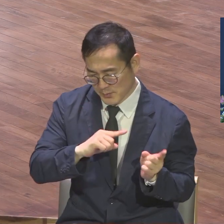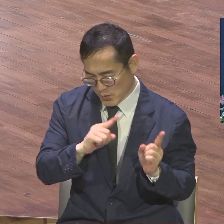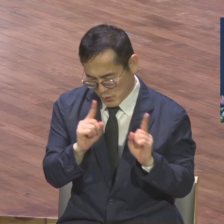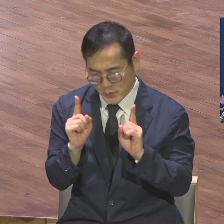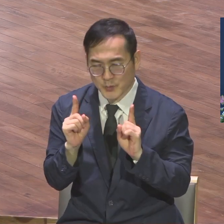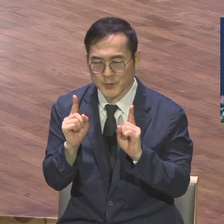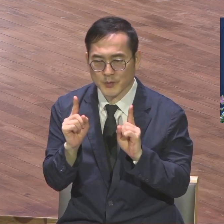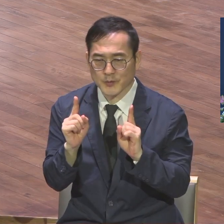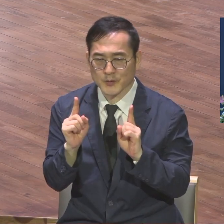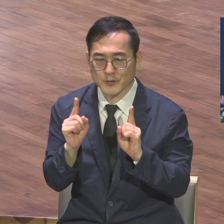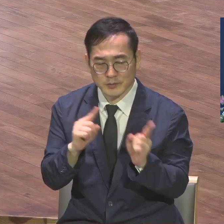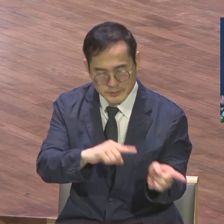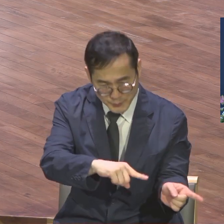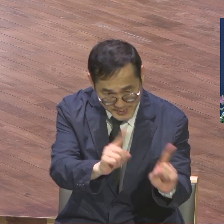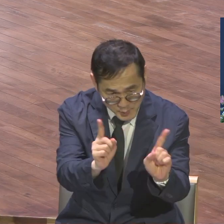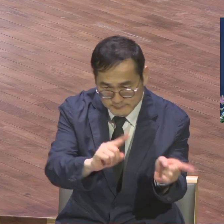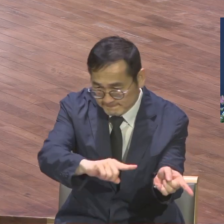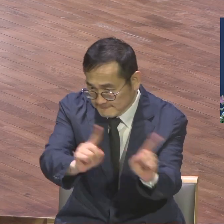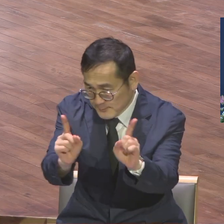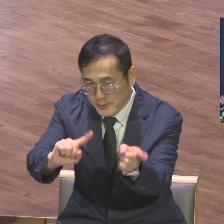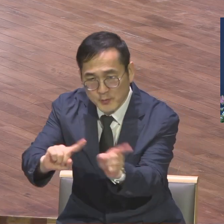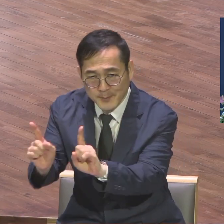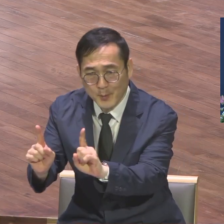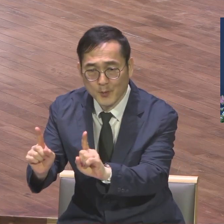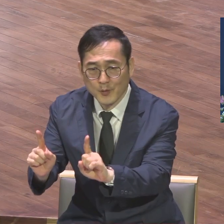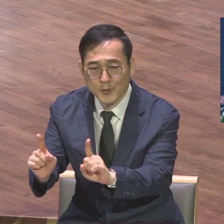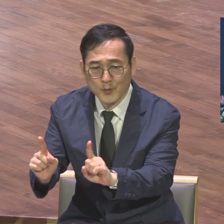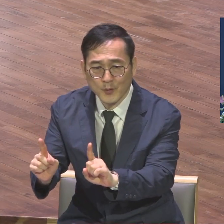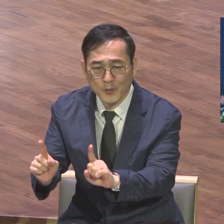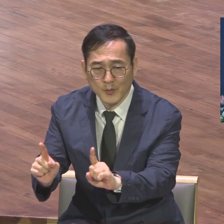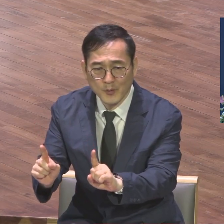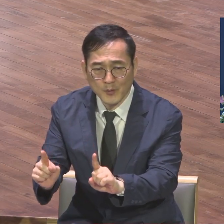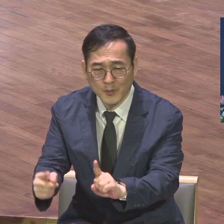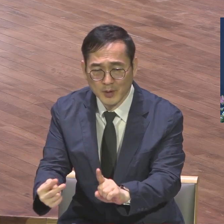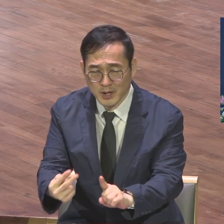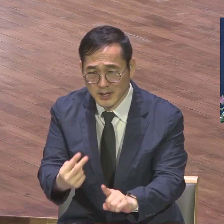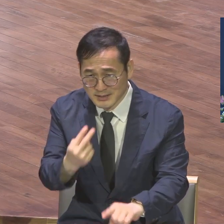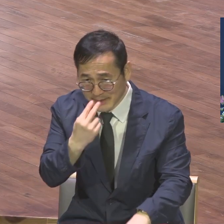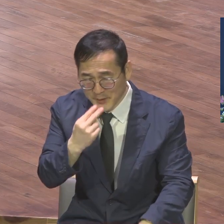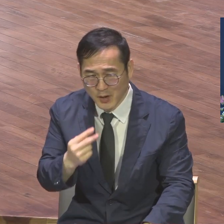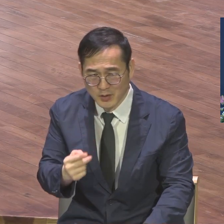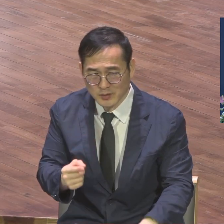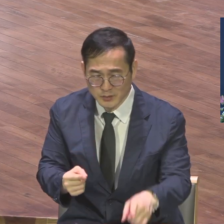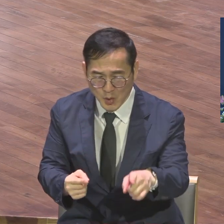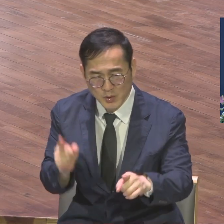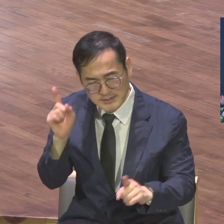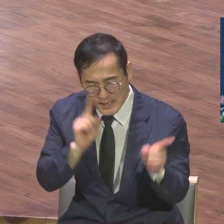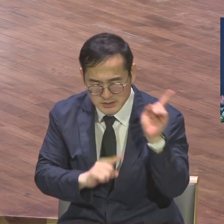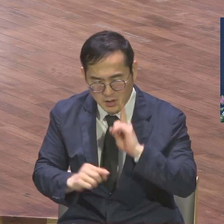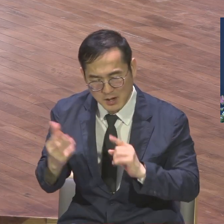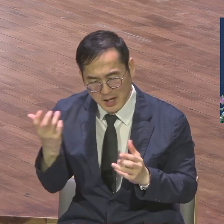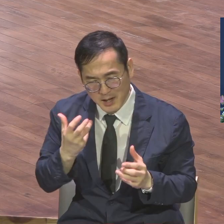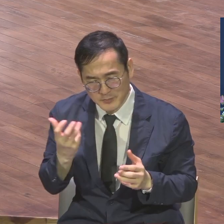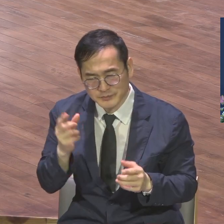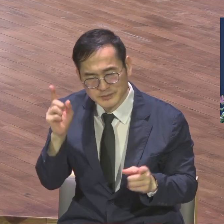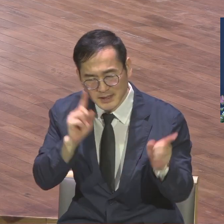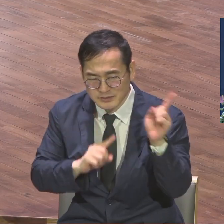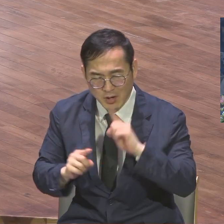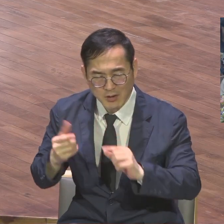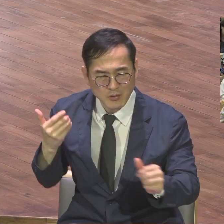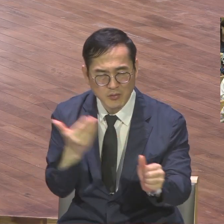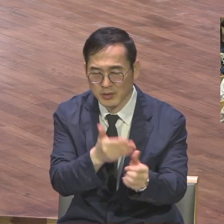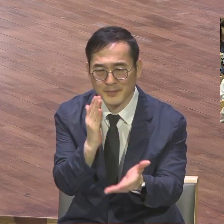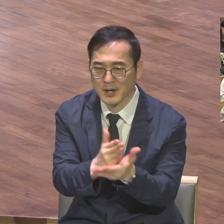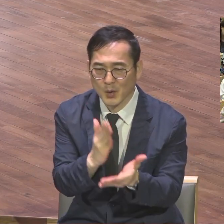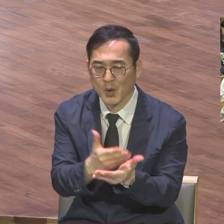주는 회복시켜 주는 망가뜨리지 말고 회복시켜 주는 복음 전도자의 삶을 살아야